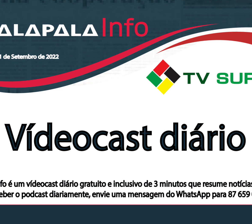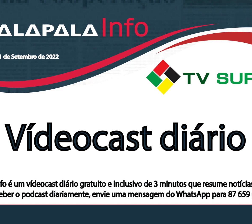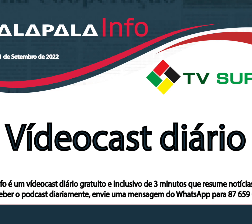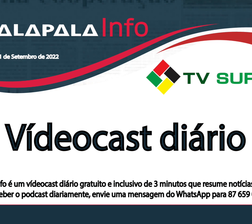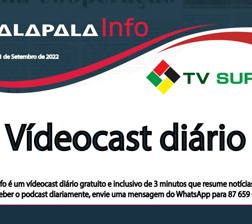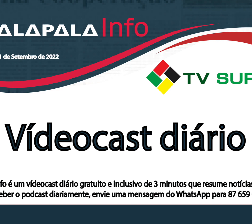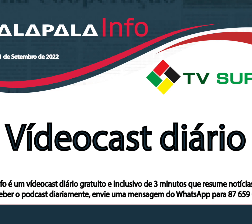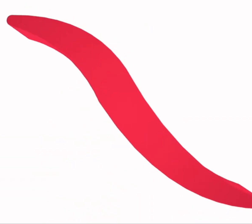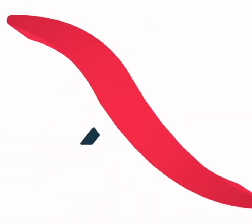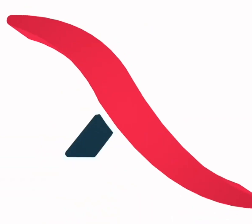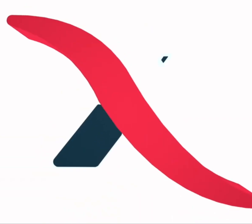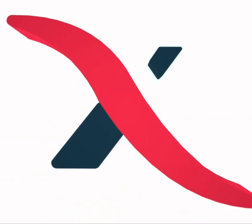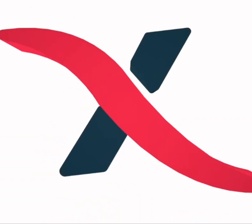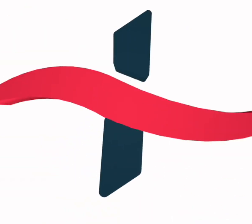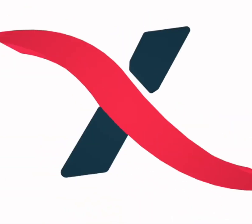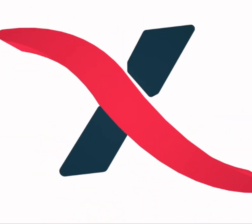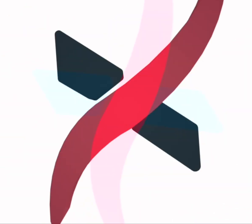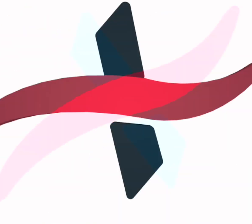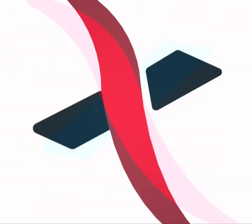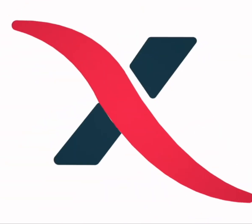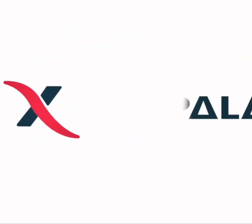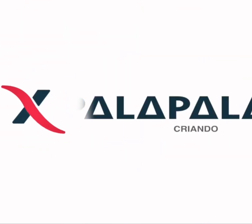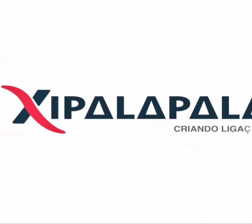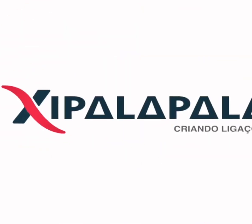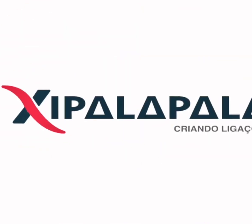Xipalapala Info, edição 1 de setembro.